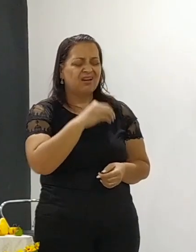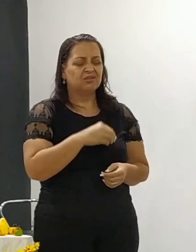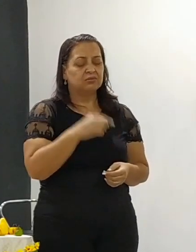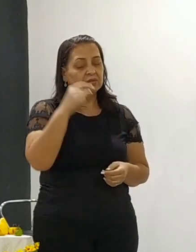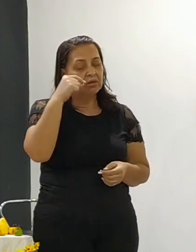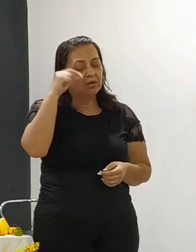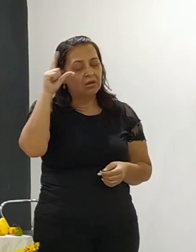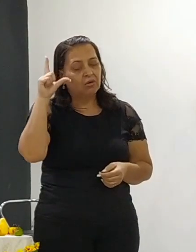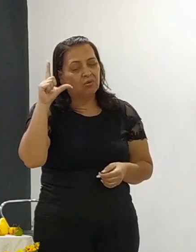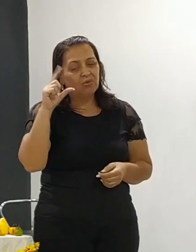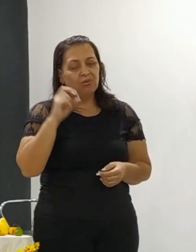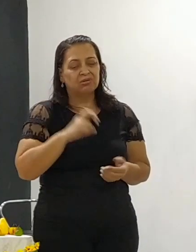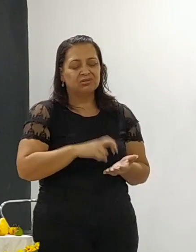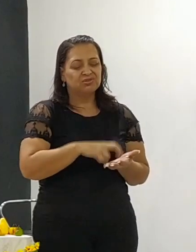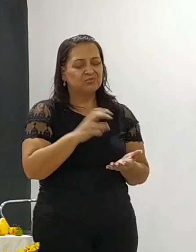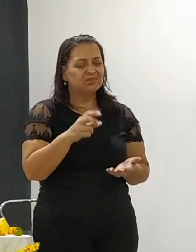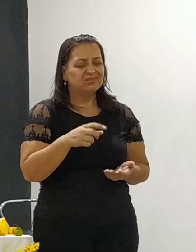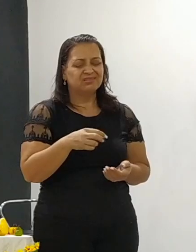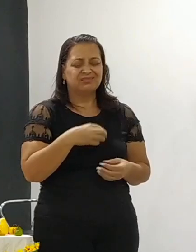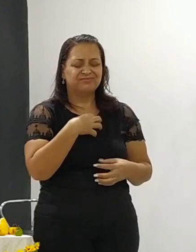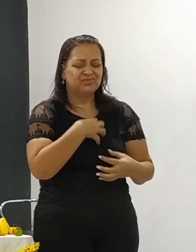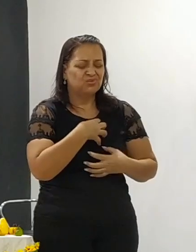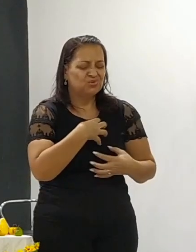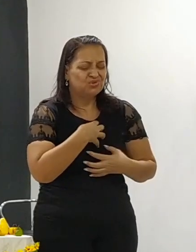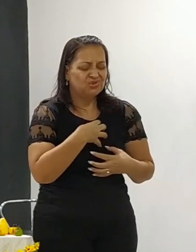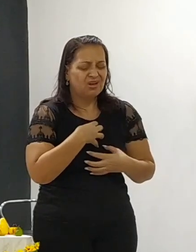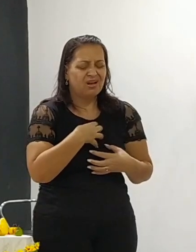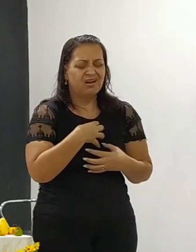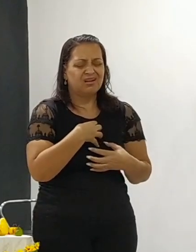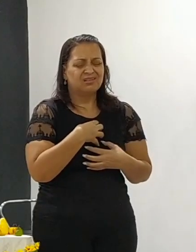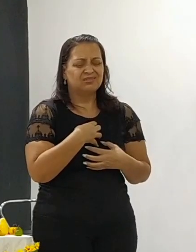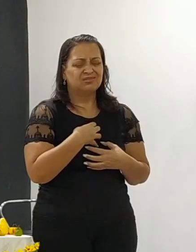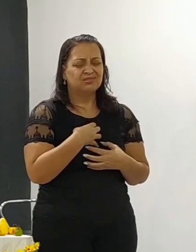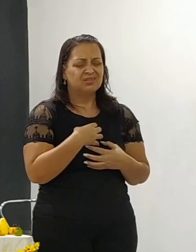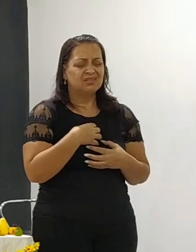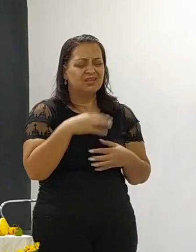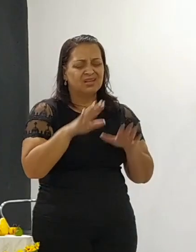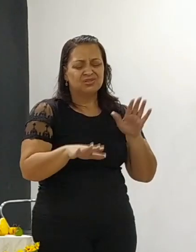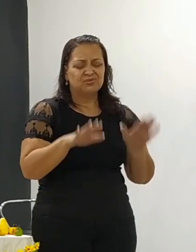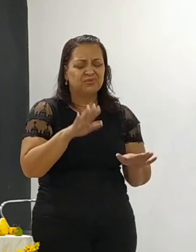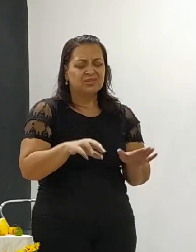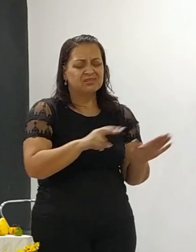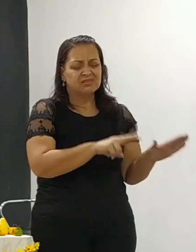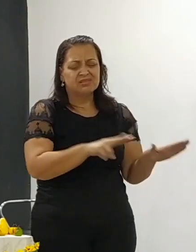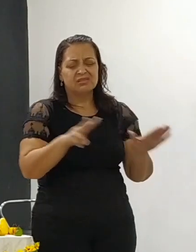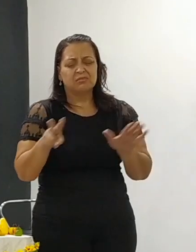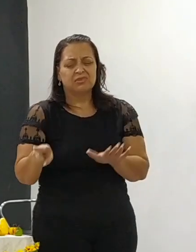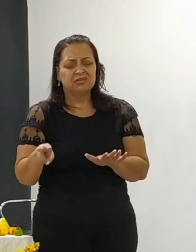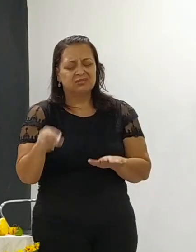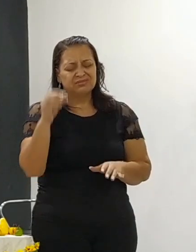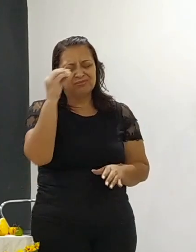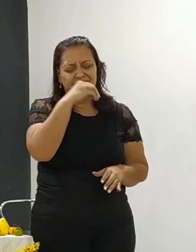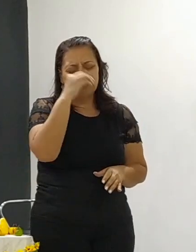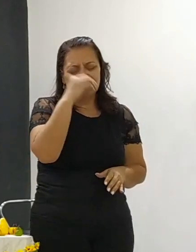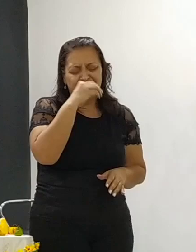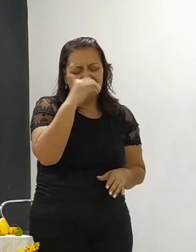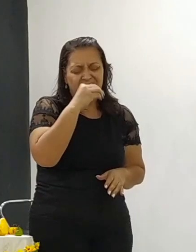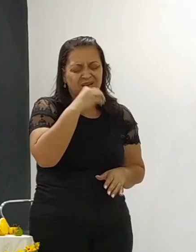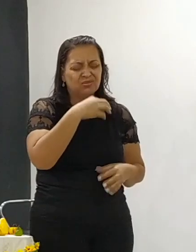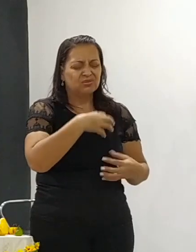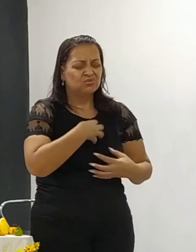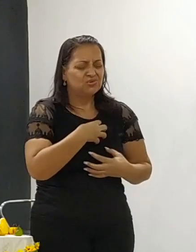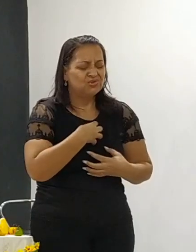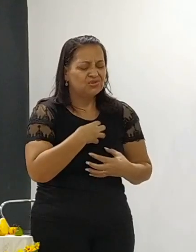de manhã e não está bem, que às vezes passa a semana se sentindo fraco. Deus olha para você e diz: você